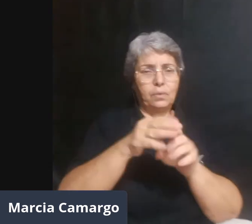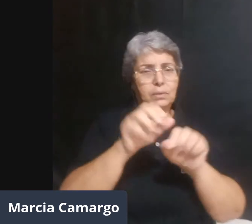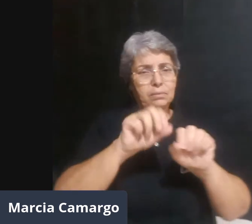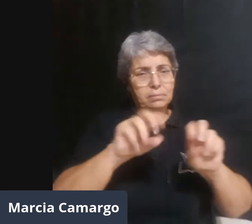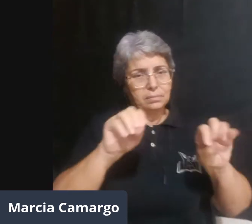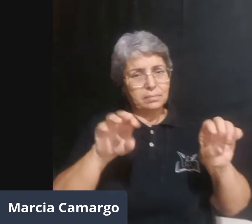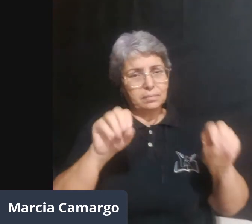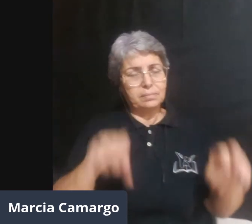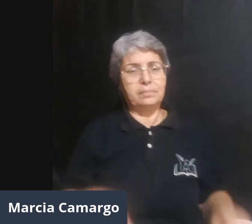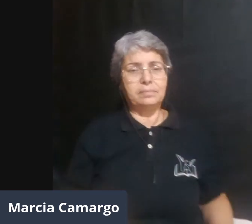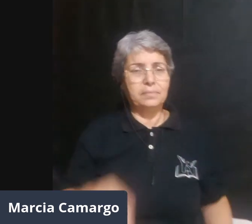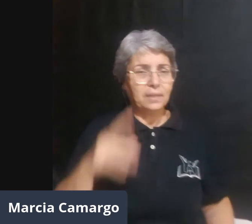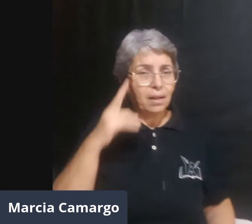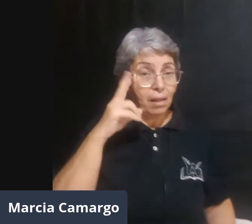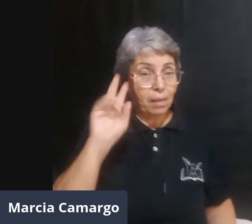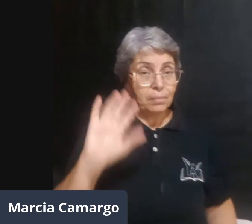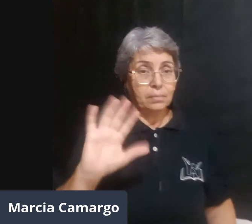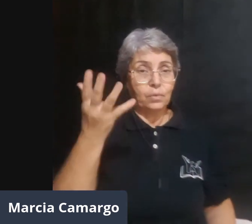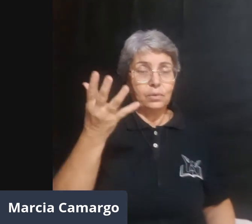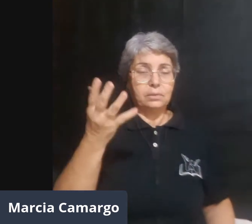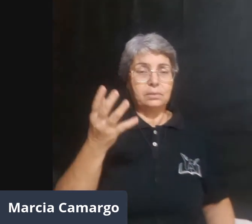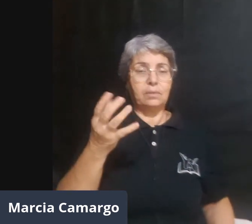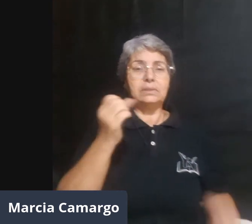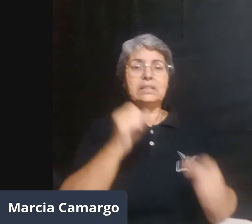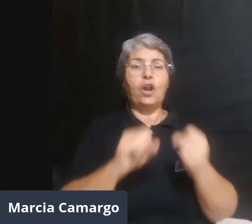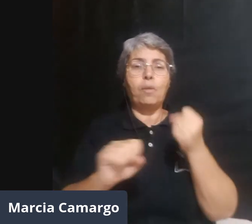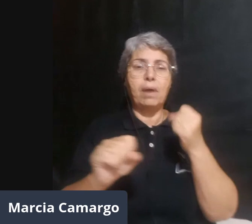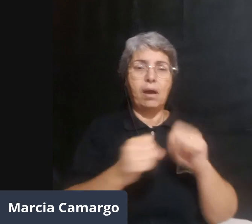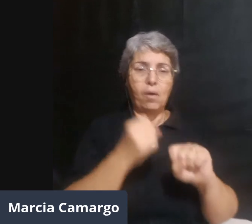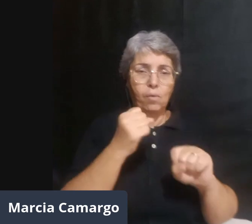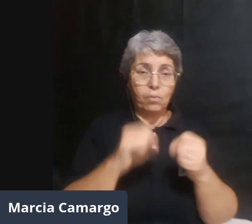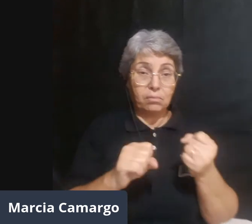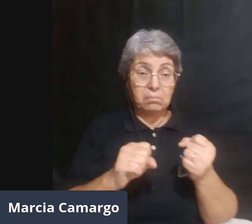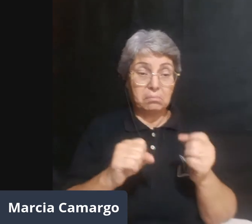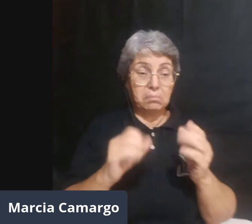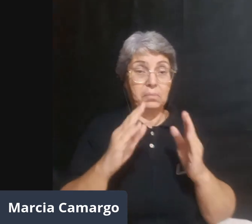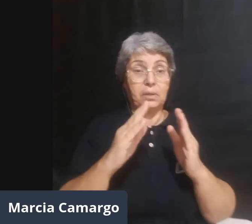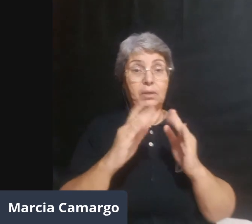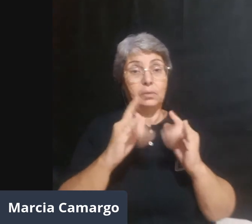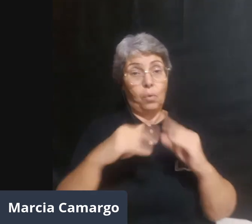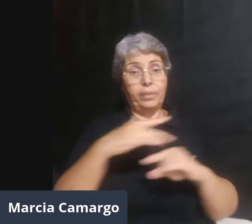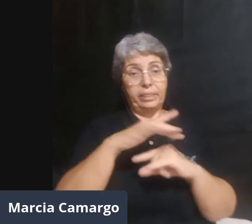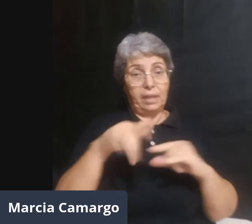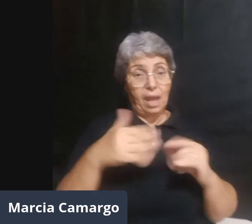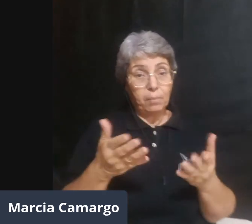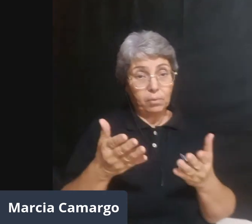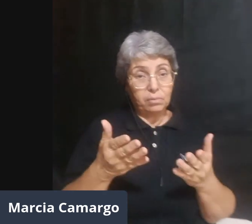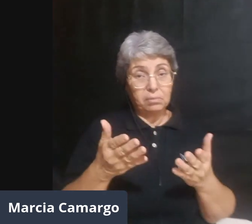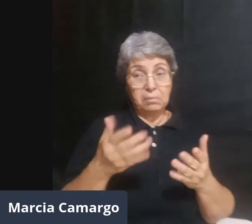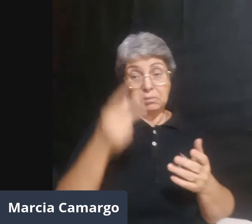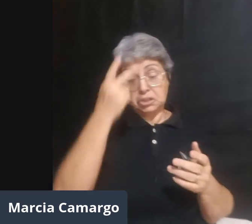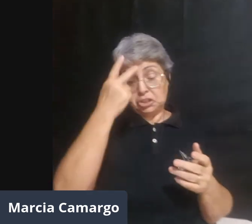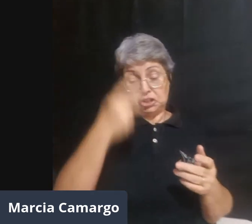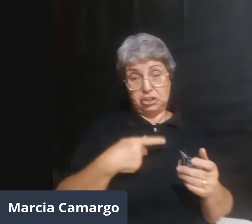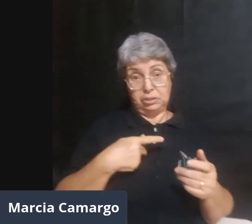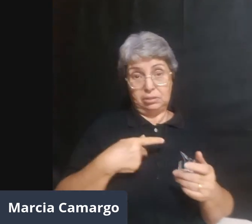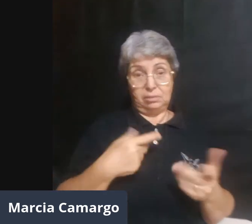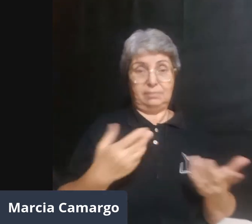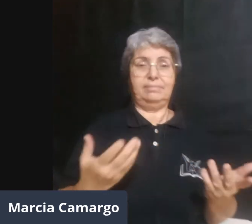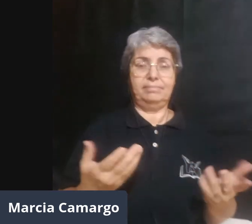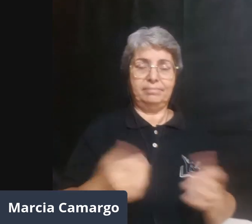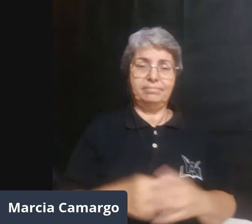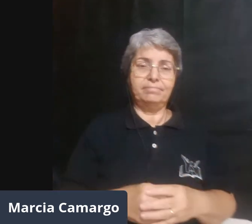em sua glória humana. Como consequência, na imaturidade e ausência do Espírito, não